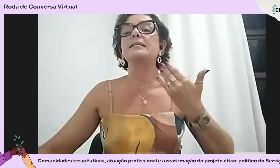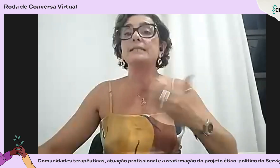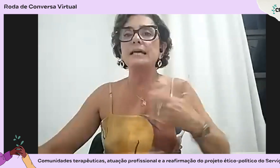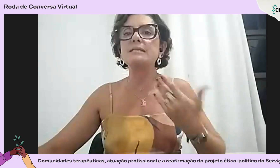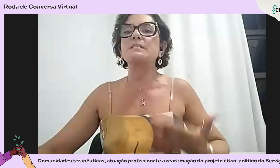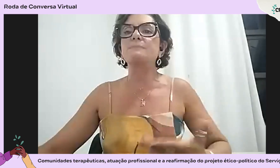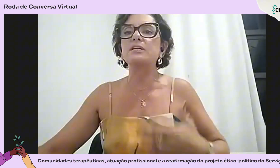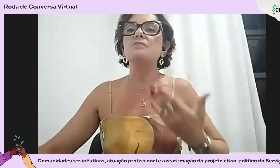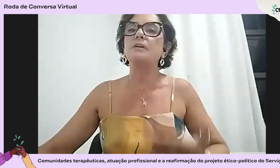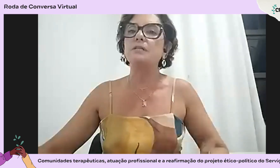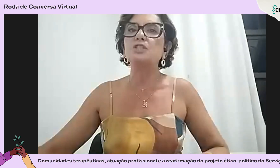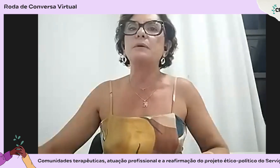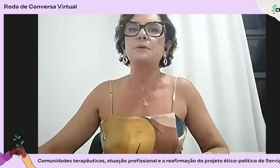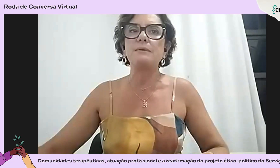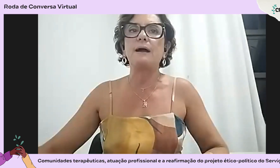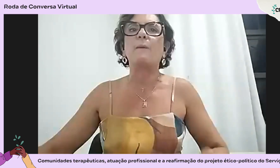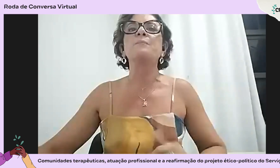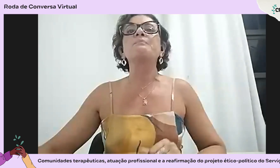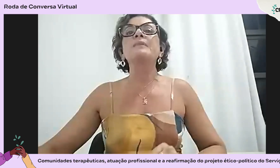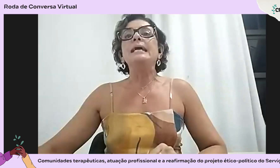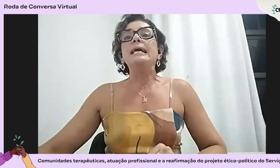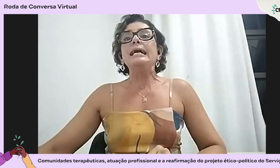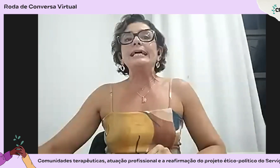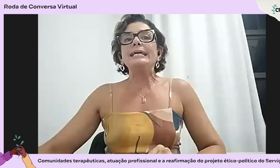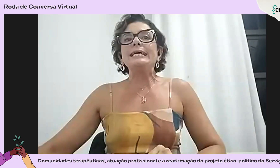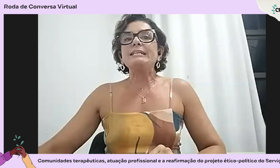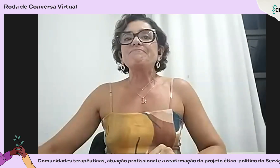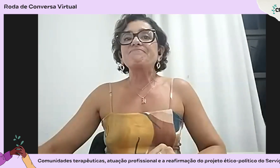reforma psiquiátrica nessa perspectiva antimanicomial.